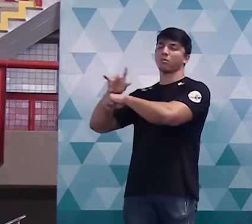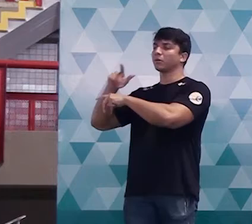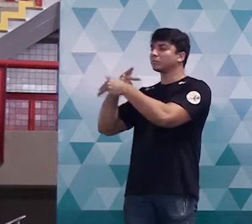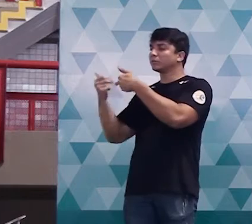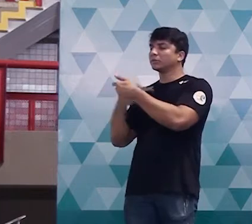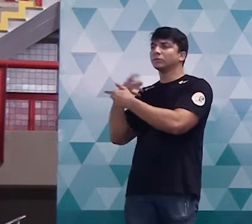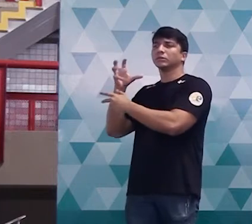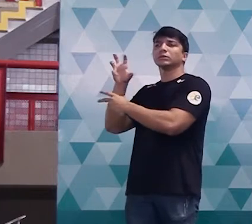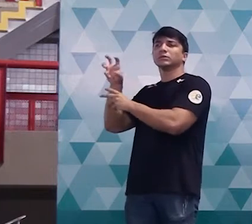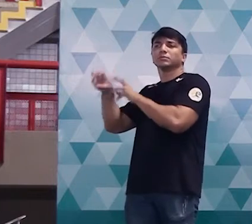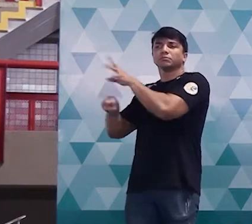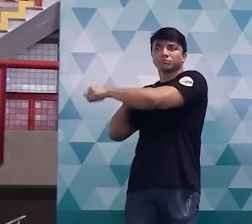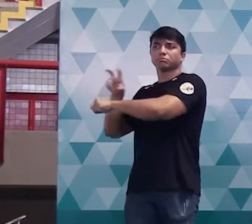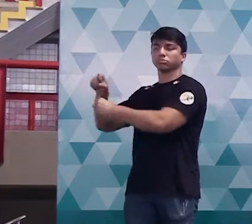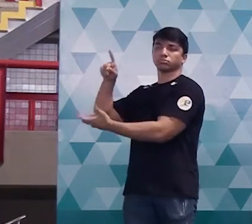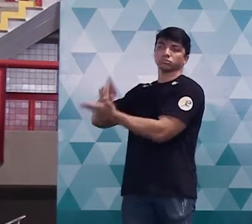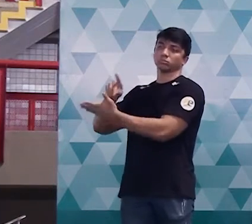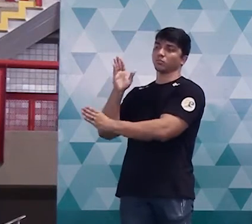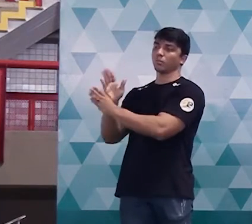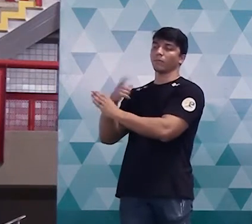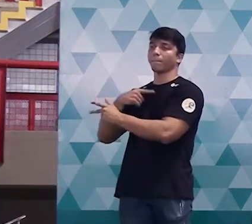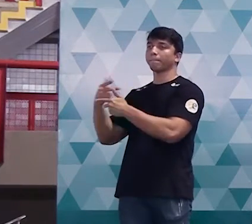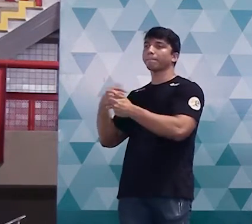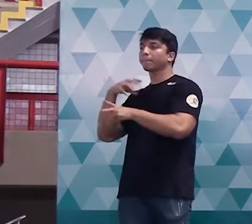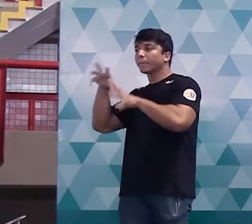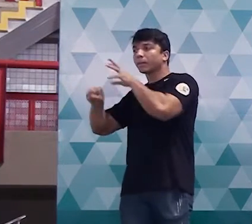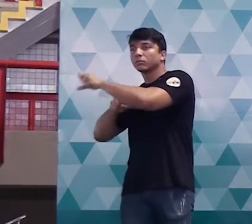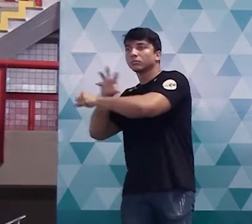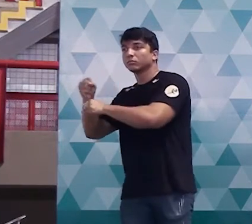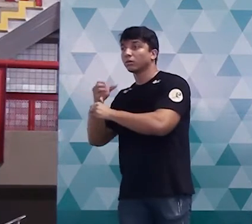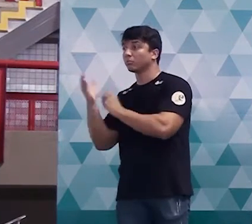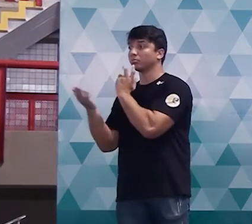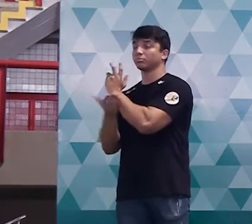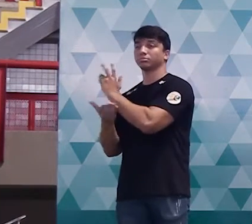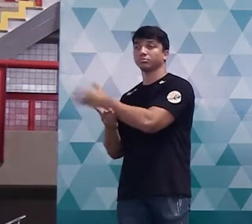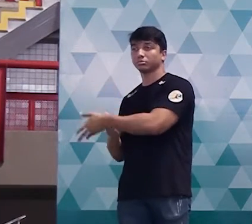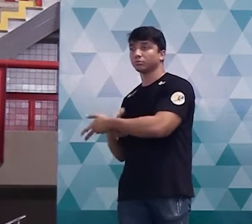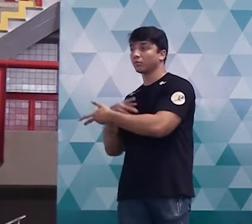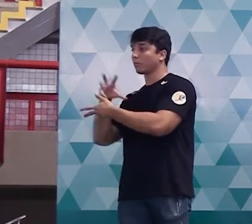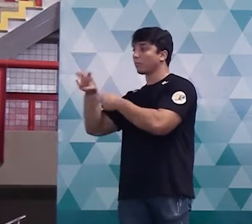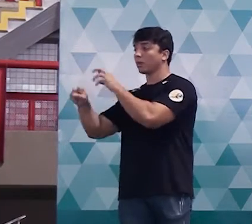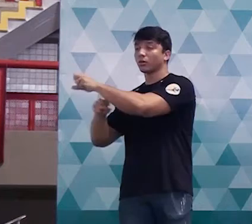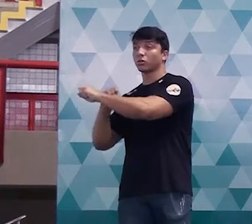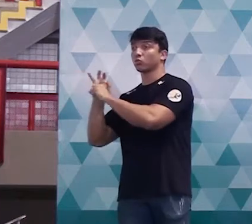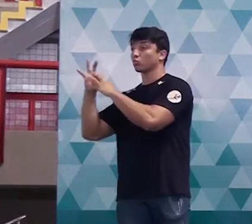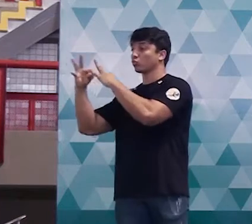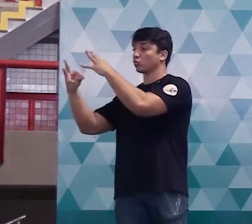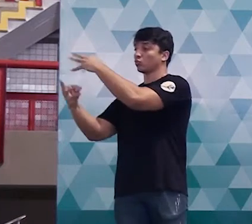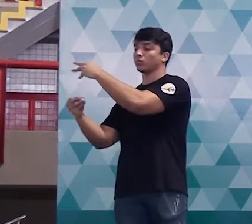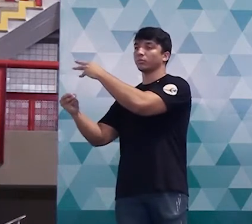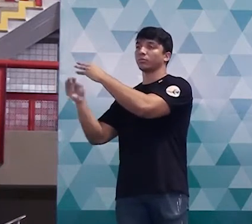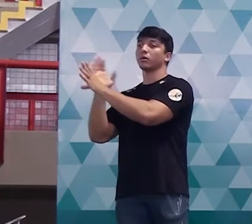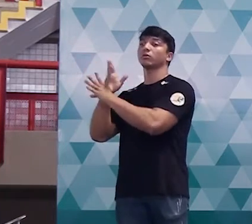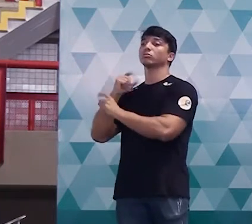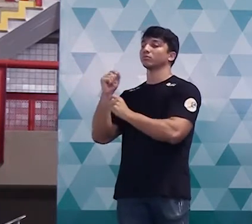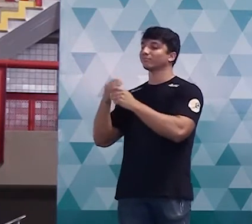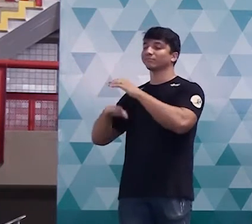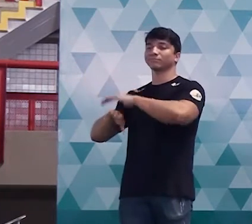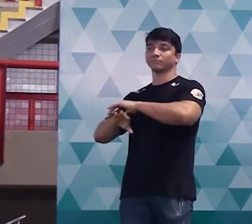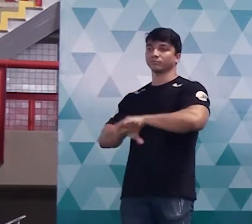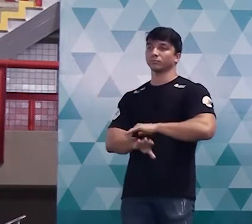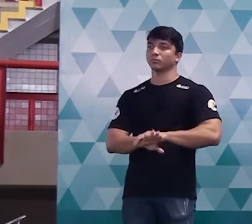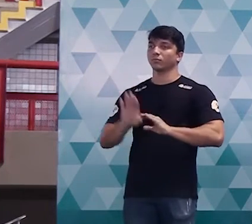uma exploração mesmo, porque essa exploração era predatória. Os portugueses vinham, estabeleciam feitorias, que eram postos de